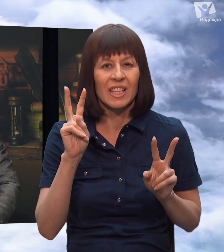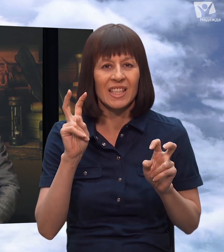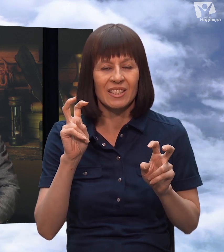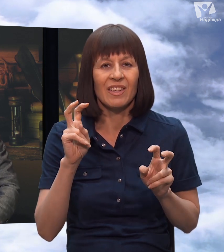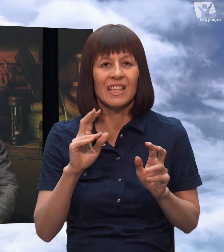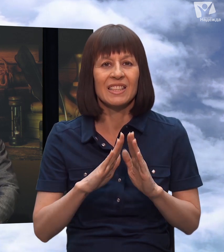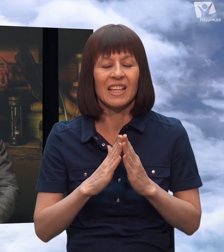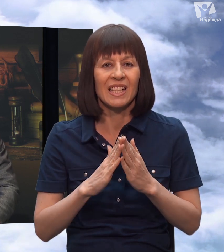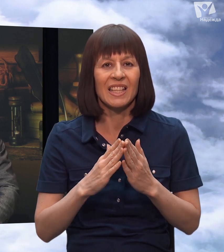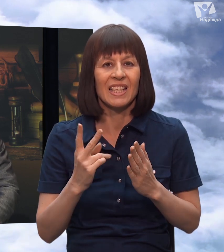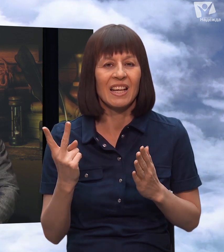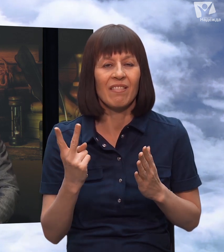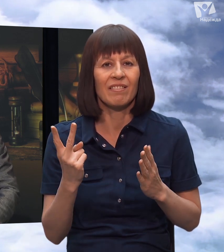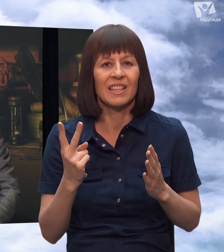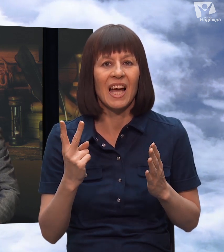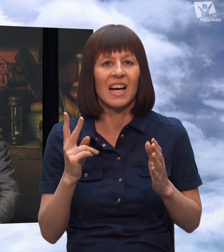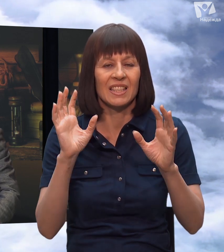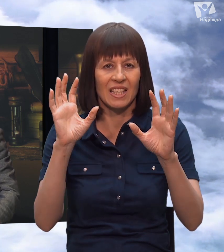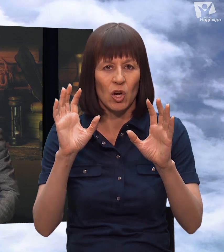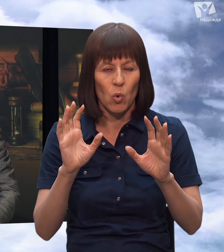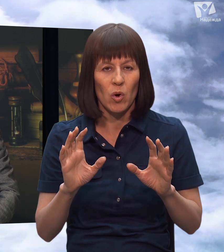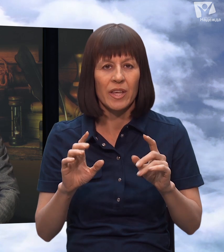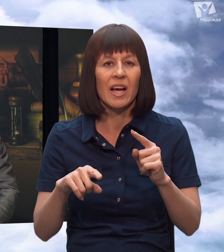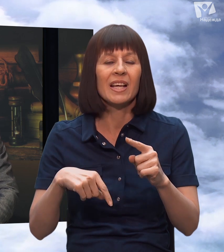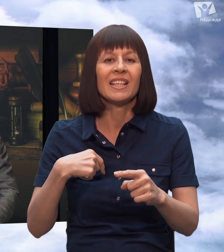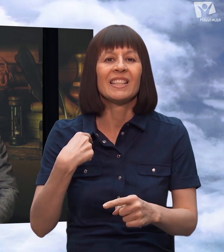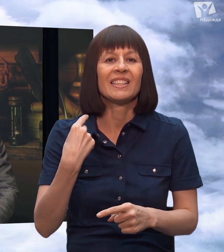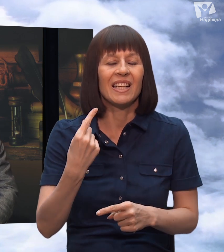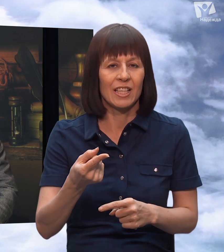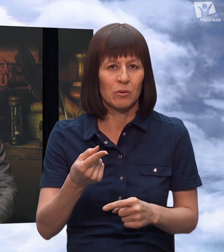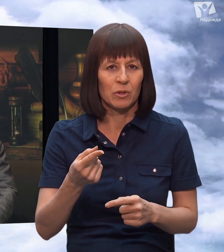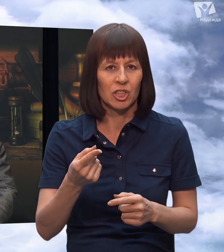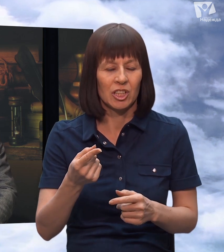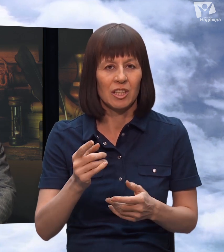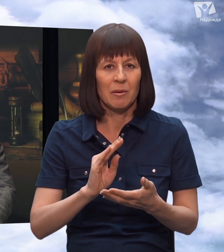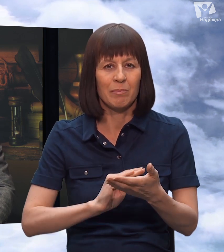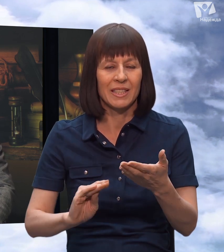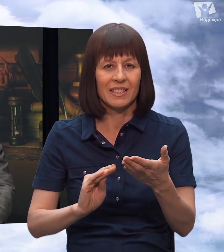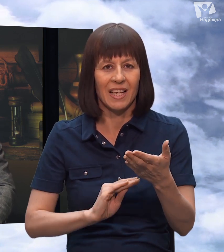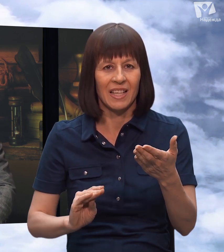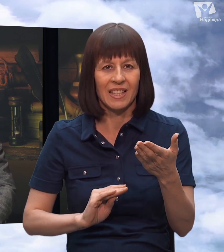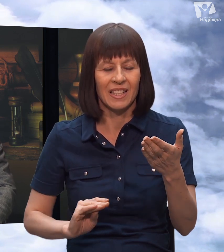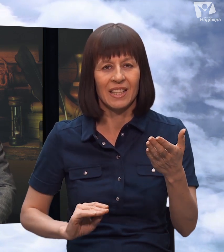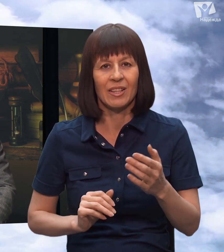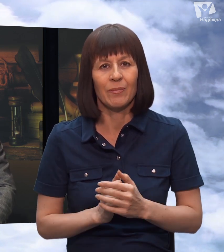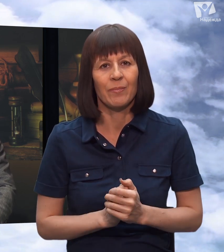в последующих писаний то есть в том что было написано после таро законе